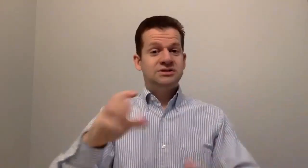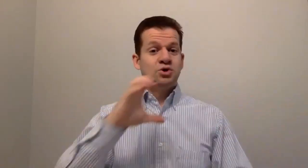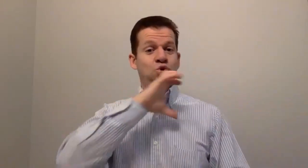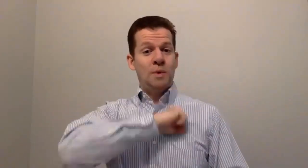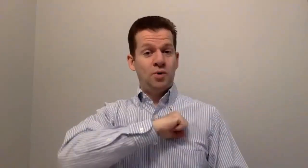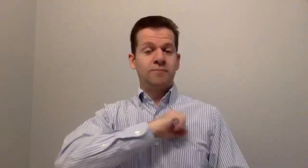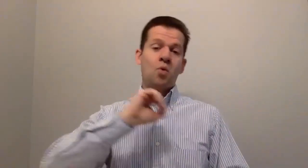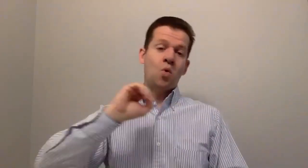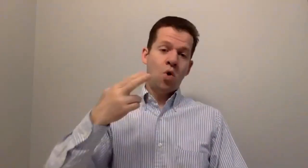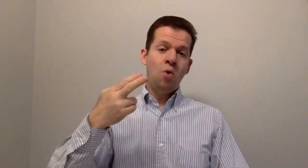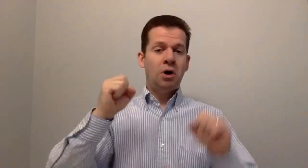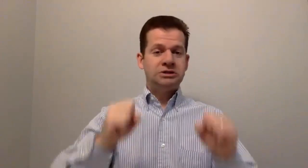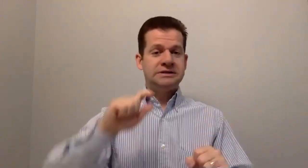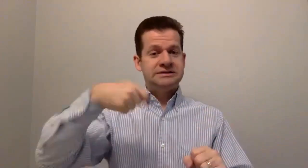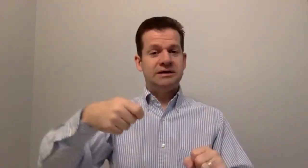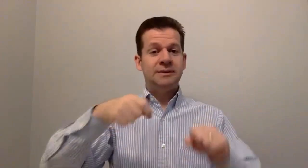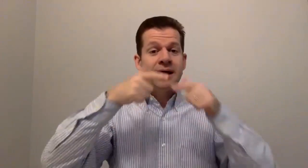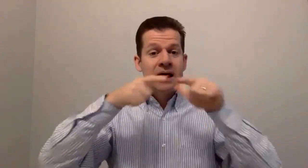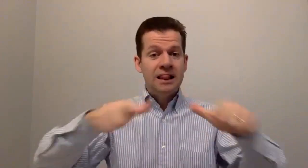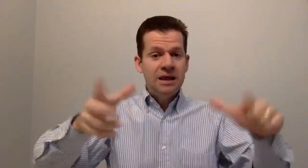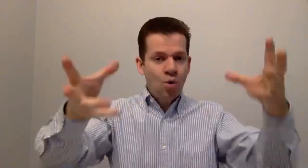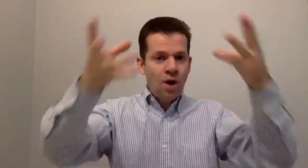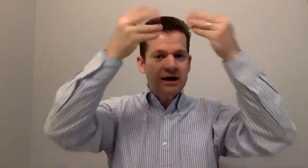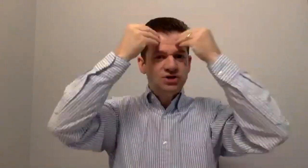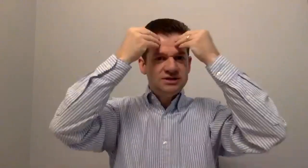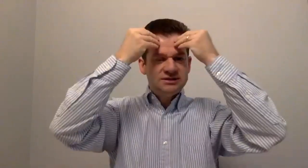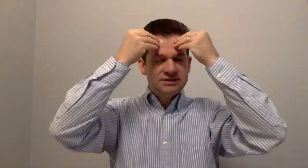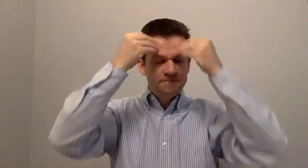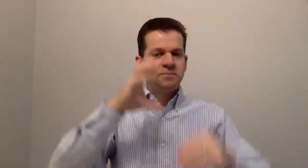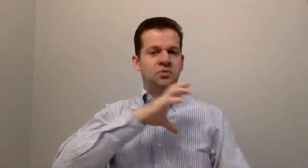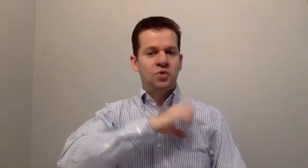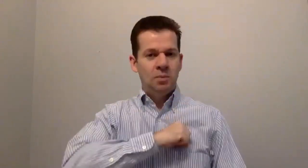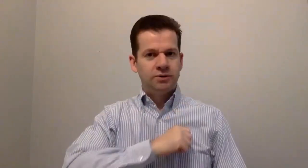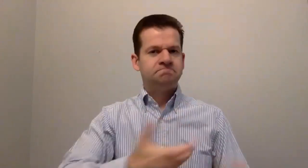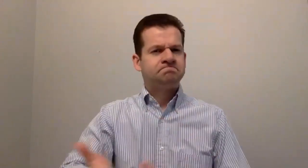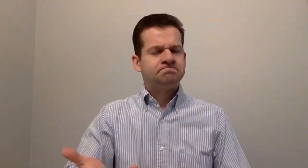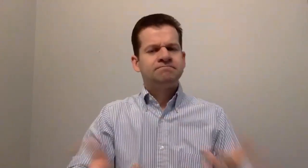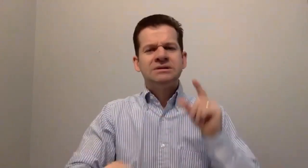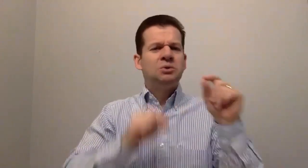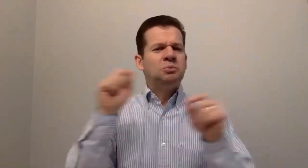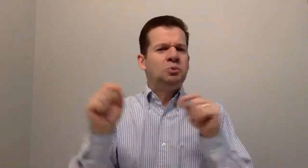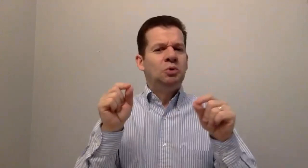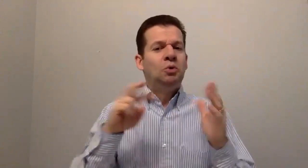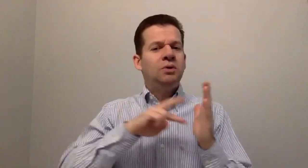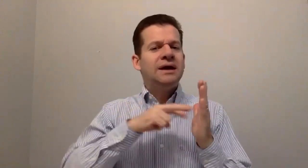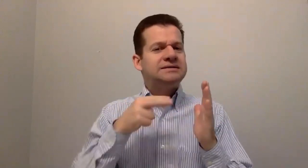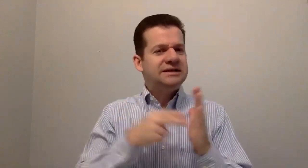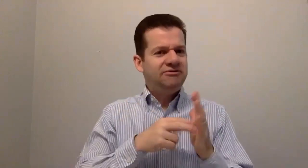Linguagens do amor. Ou pode ser sinal também linguagens do amor. Então, o que que